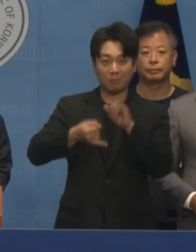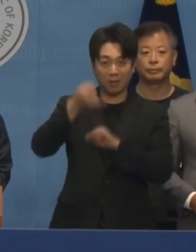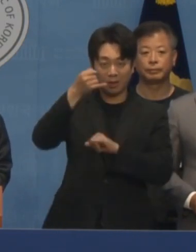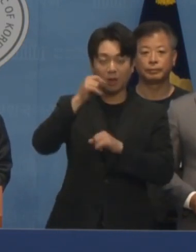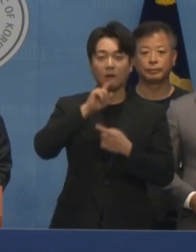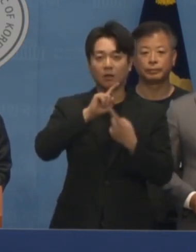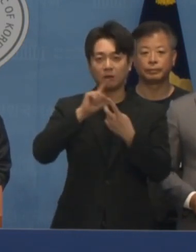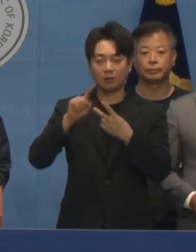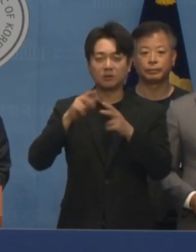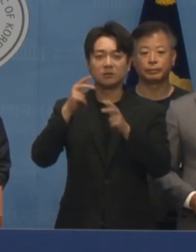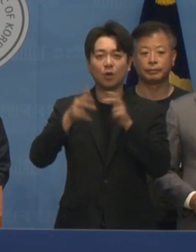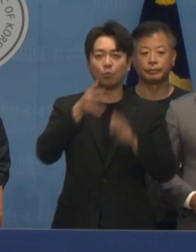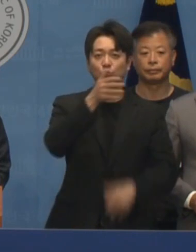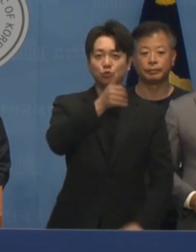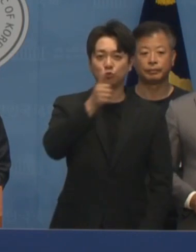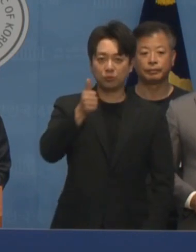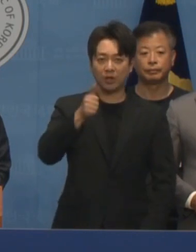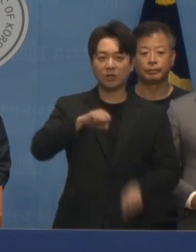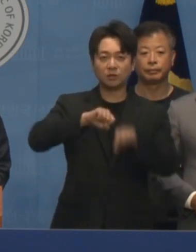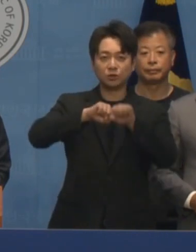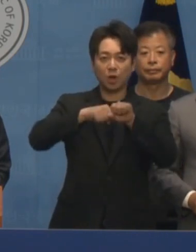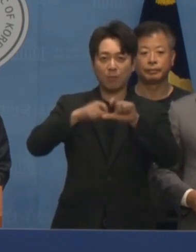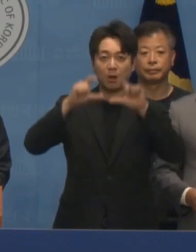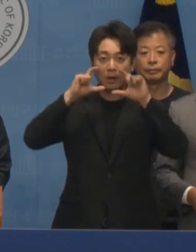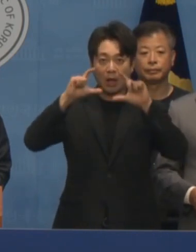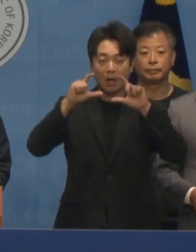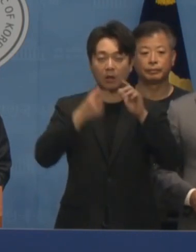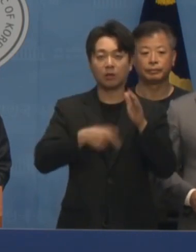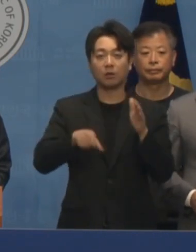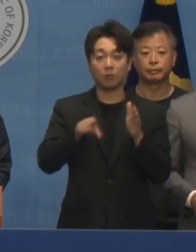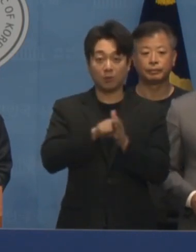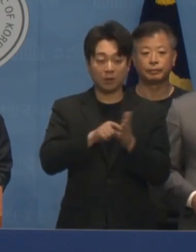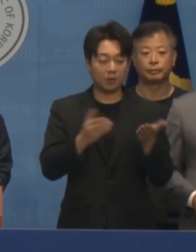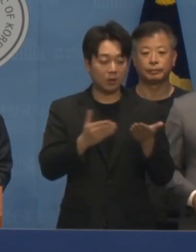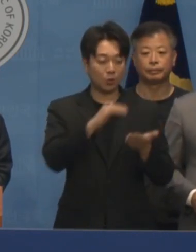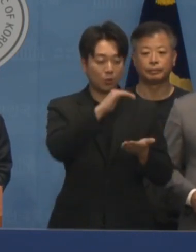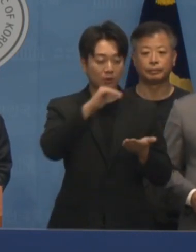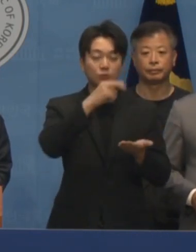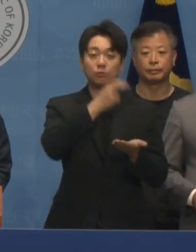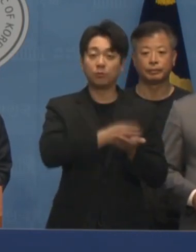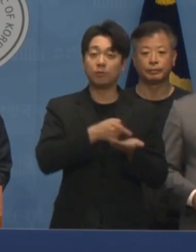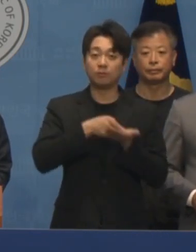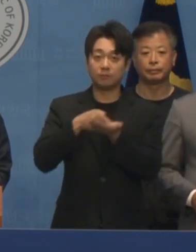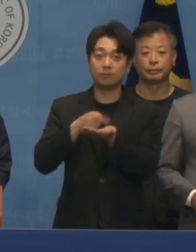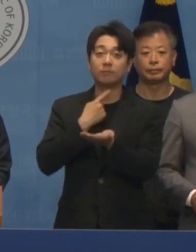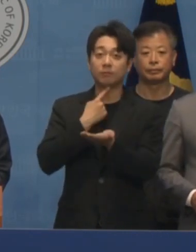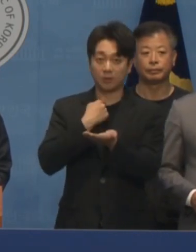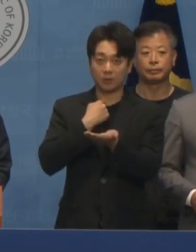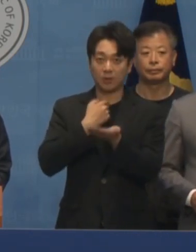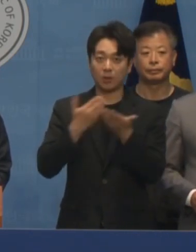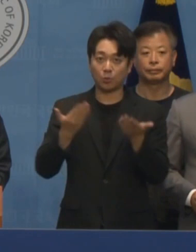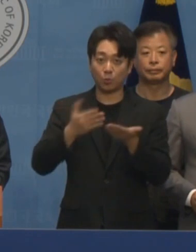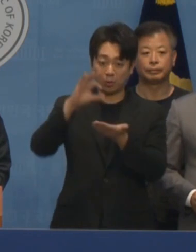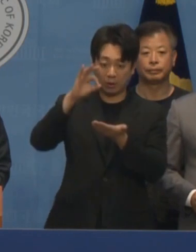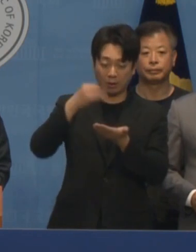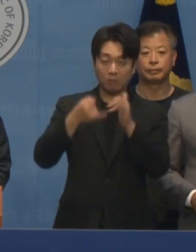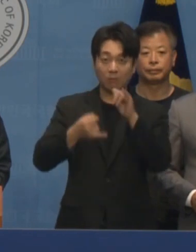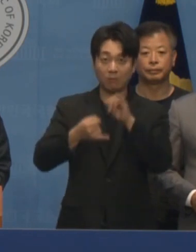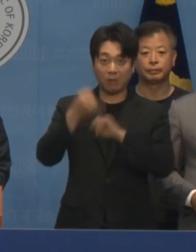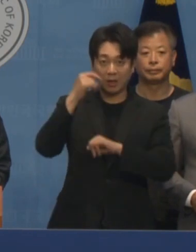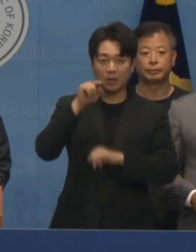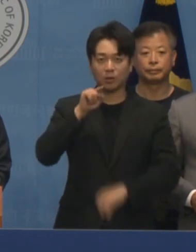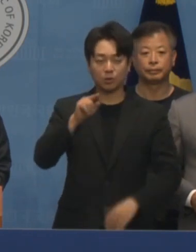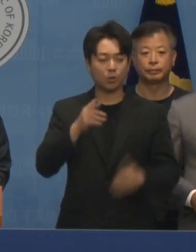임금 사업주의 책임을 강화하는 근로기준법 개정안을 발의했습니다. 임금체불은 근로자의 생존권을